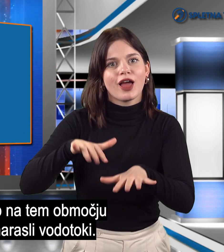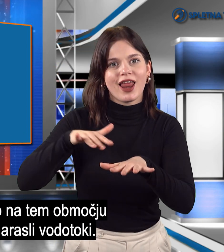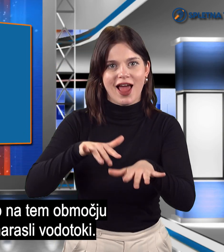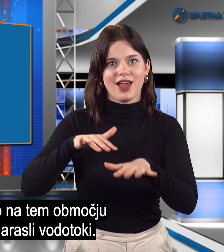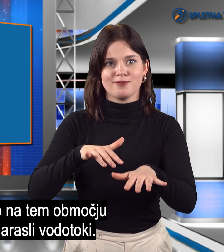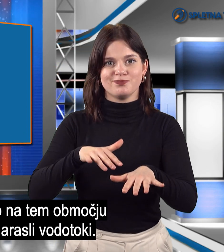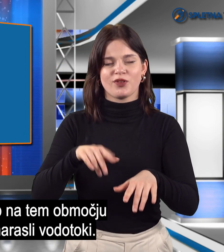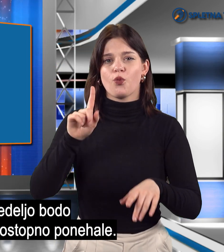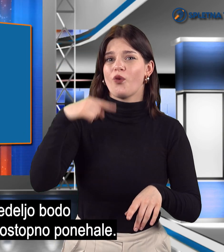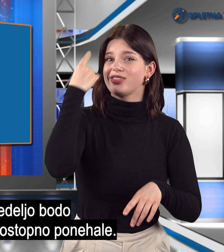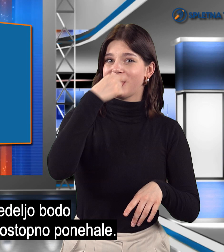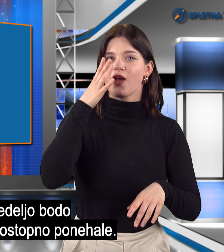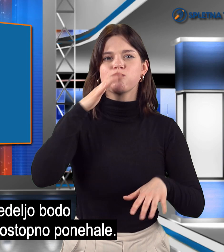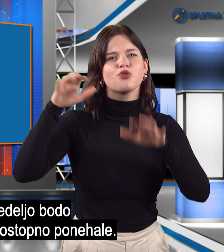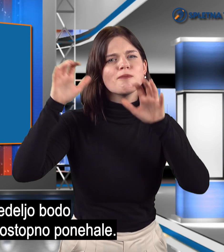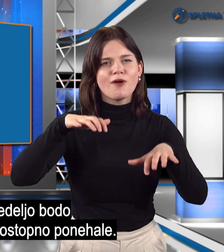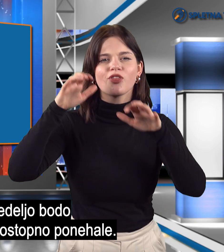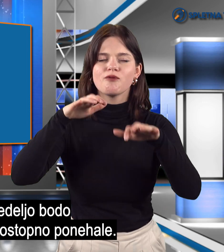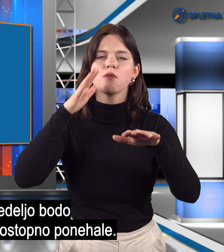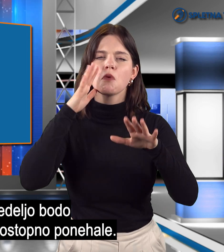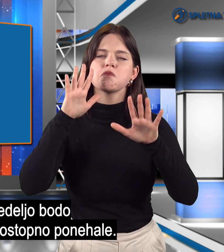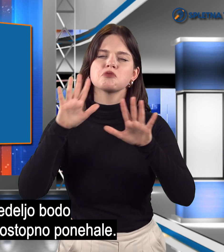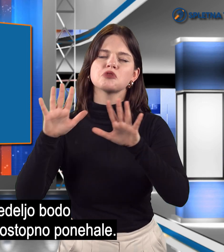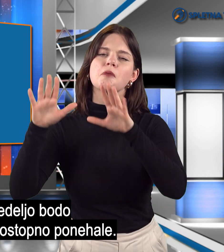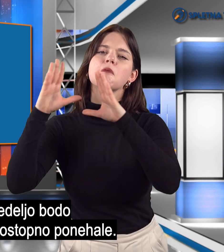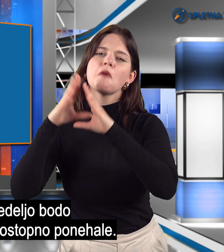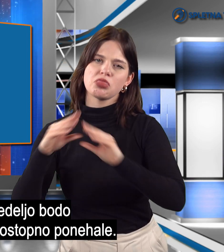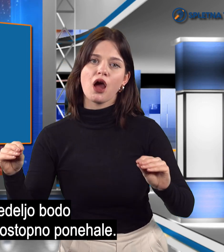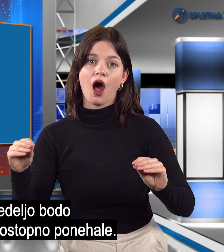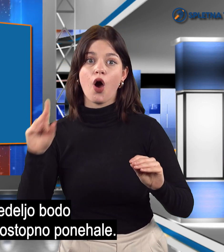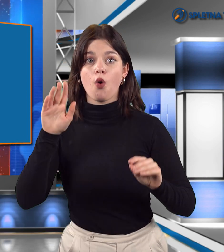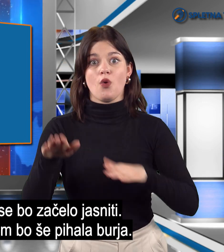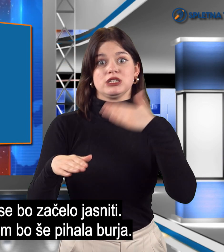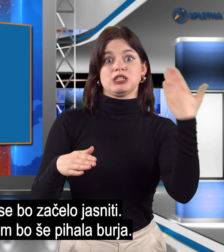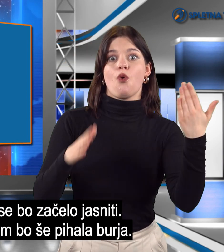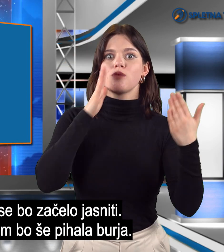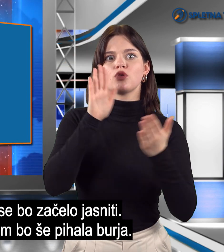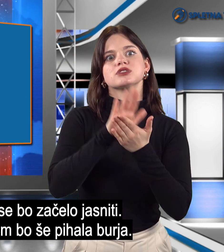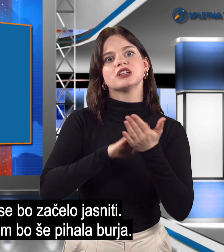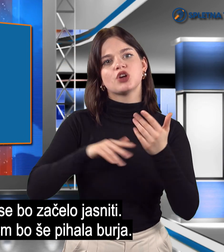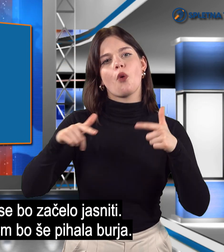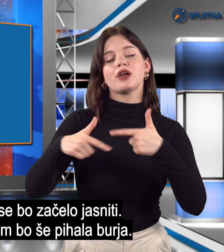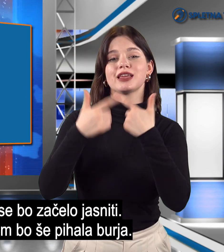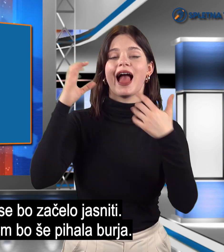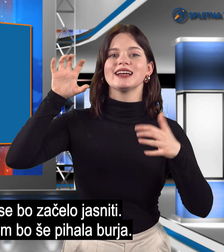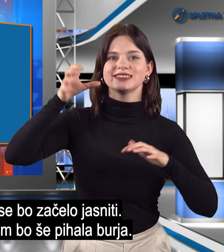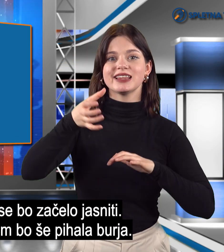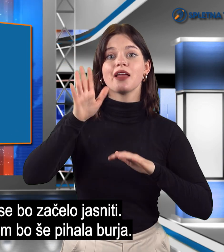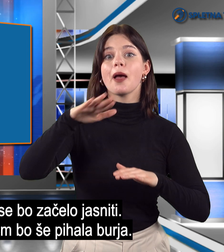vodotoki. V nedeljo bodo padavine postopno ponehale. Od zahoda se bo začelo jasniti. Na Primorskem bo